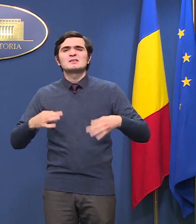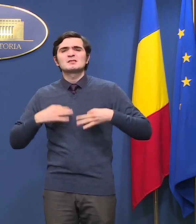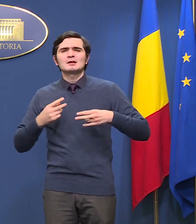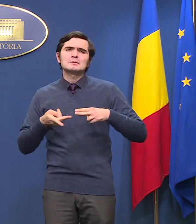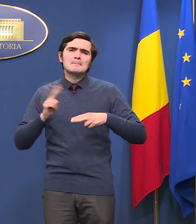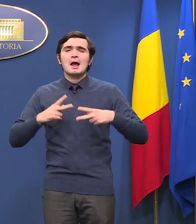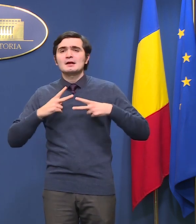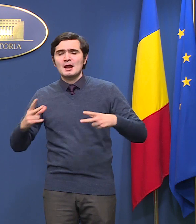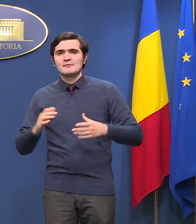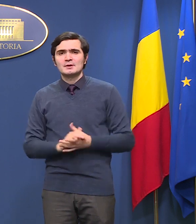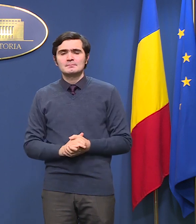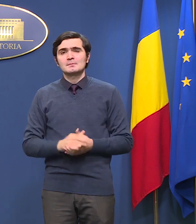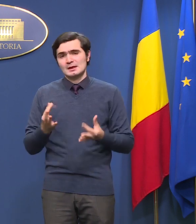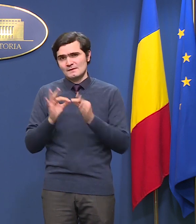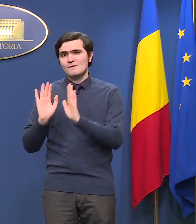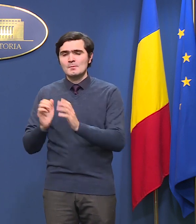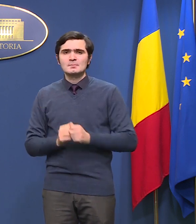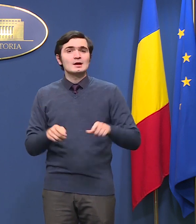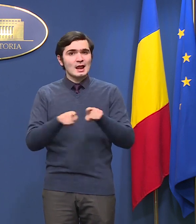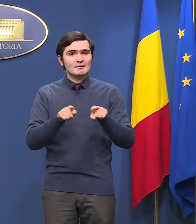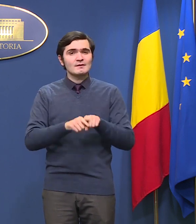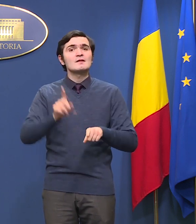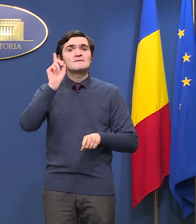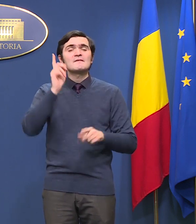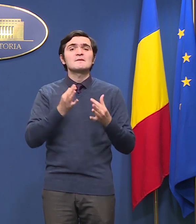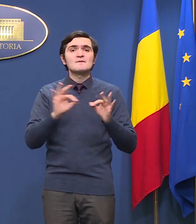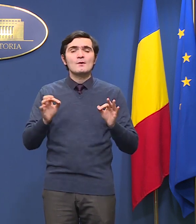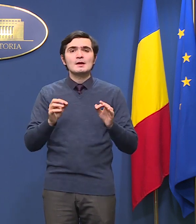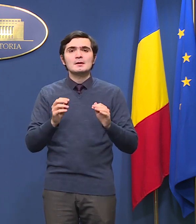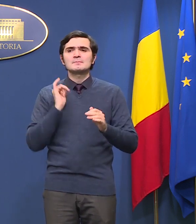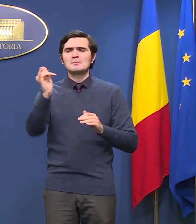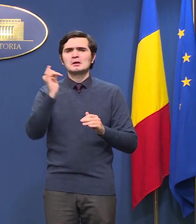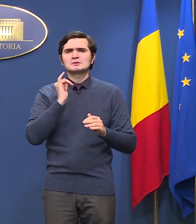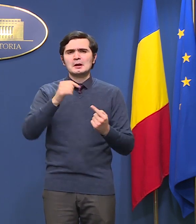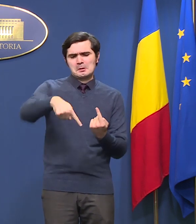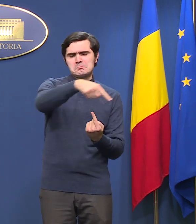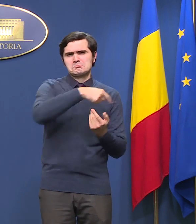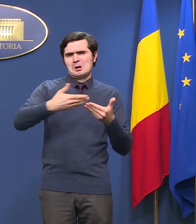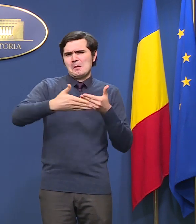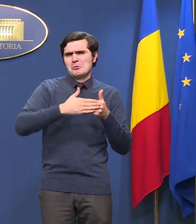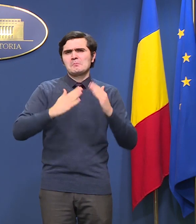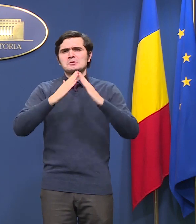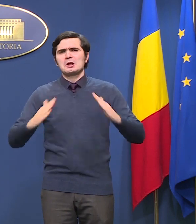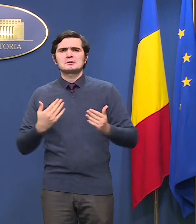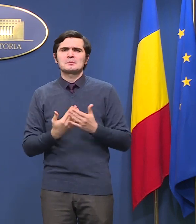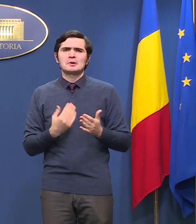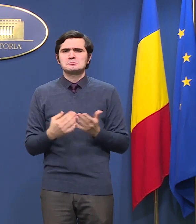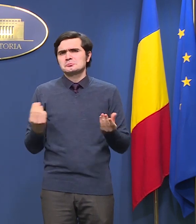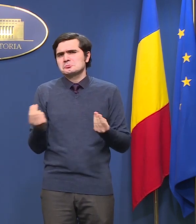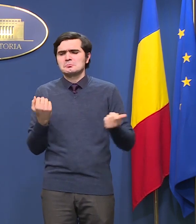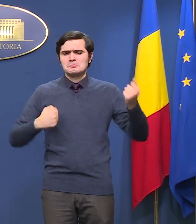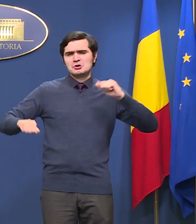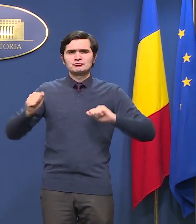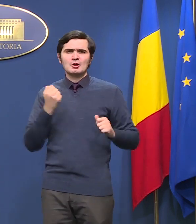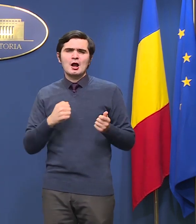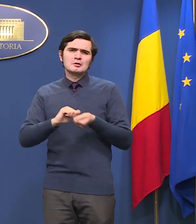grave. De asemenea, se va permite deplasarea în jurul locuinței pentru mișcare, pentru